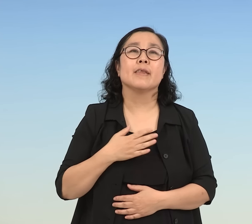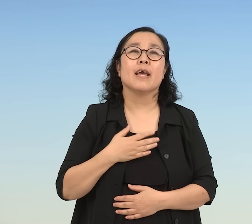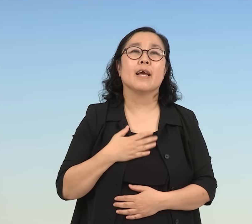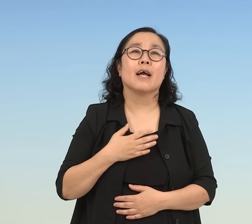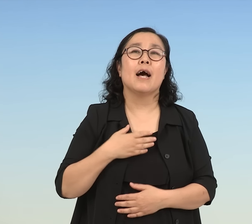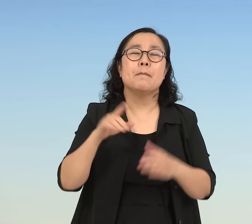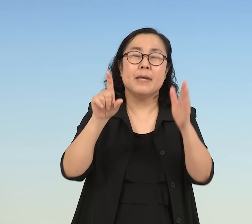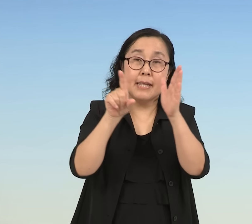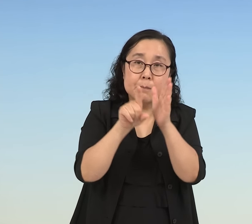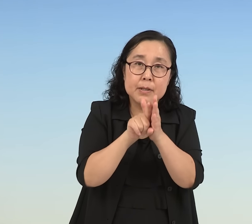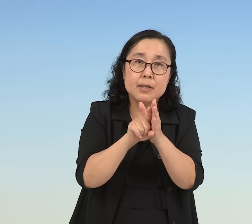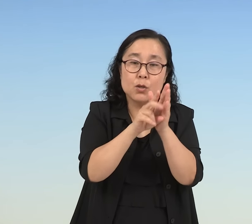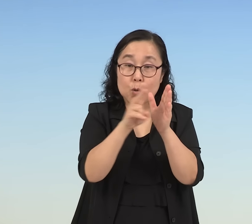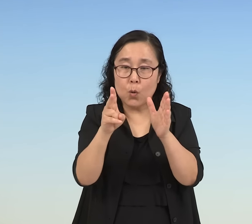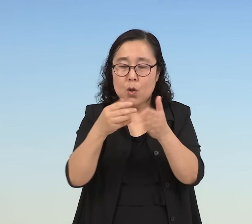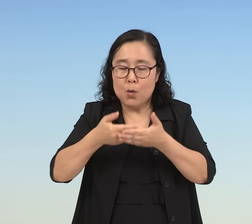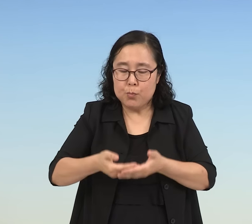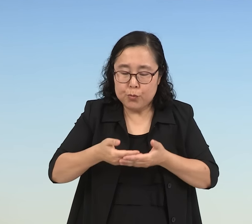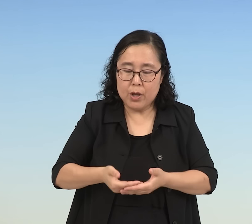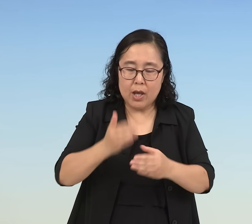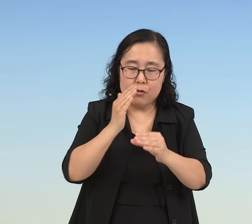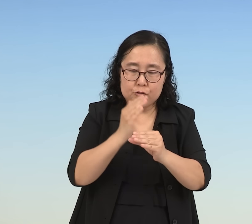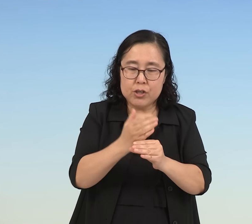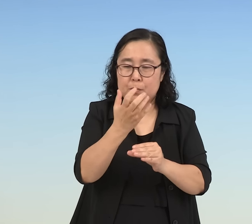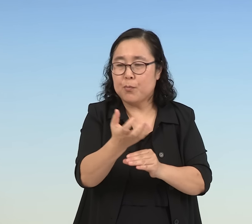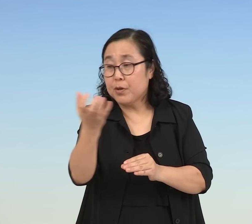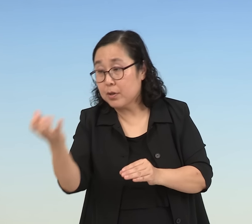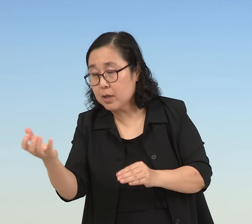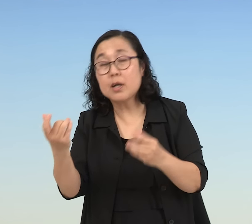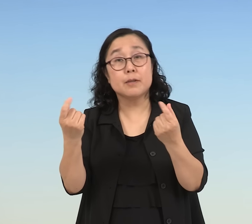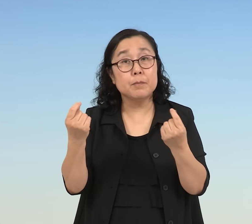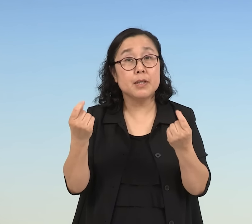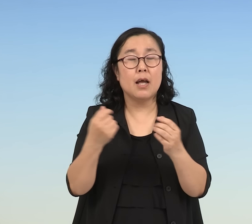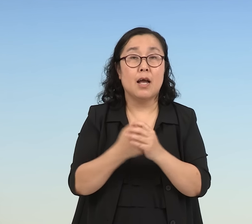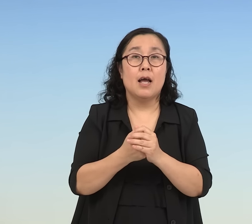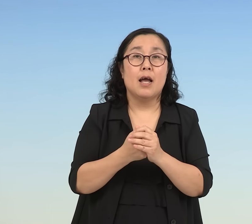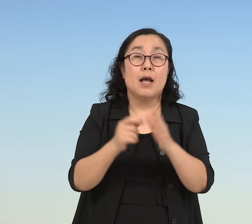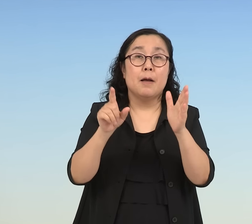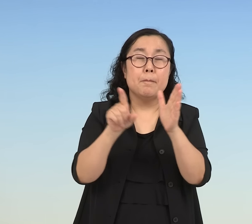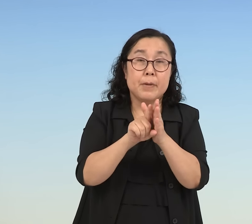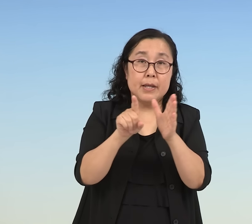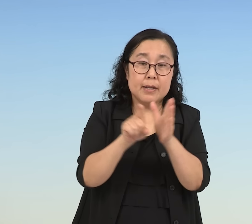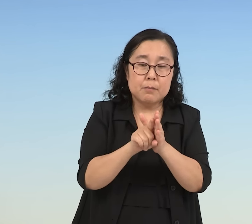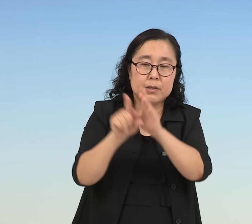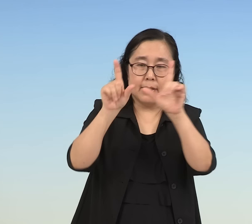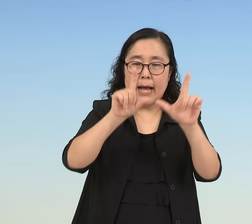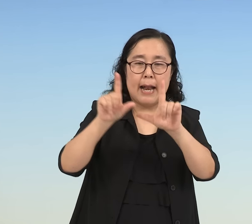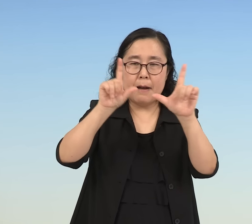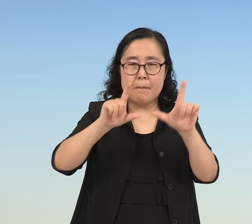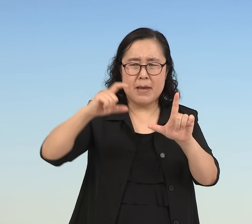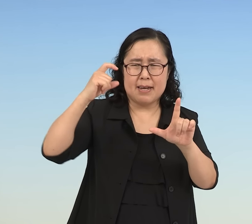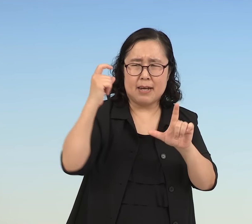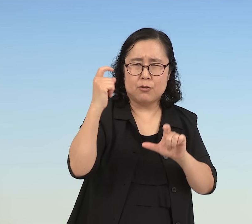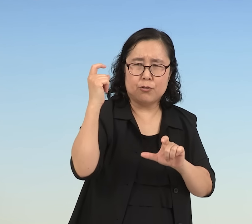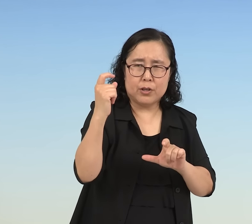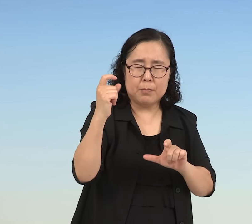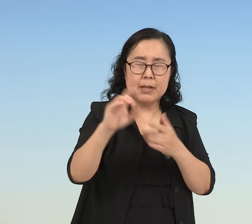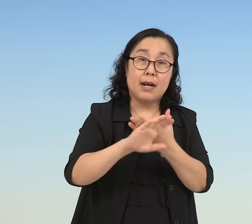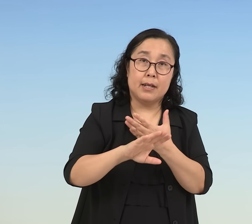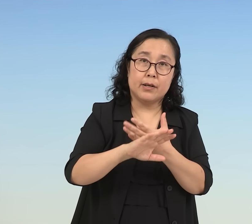여러분 제가 믿음은 무게중심이 옮겨지는 거라 그랬습니다. 믿음은 삶의 액센트가 달라지는 거라